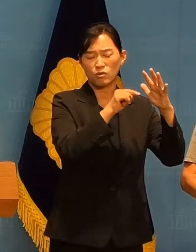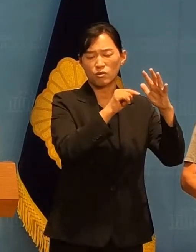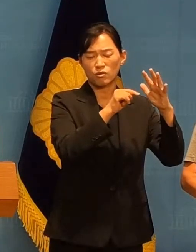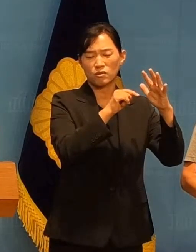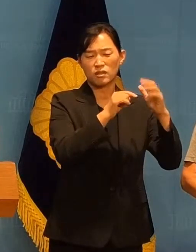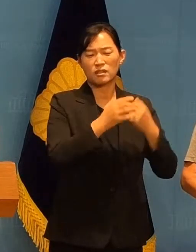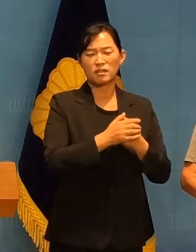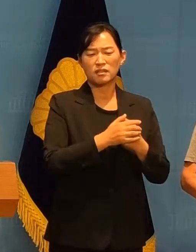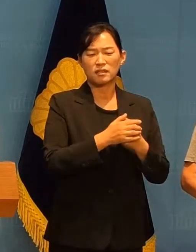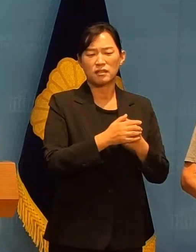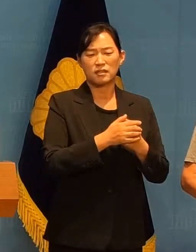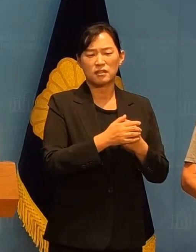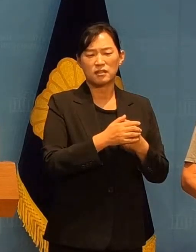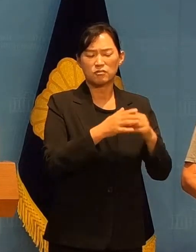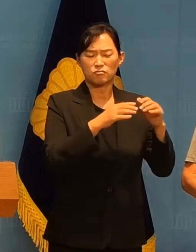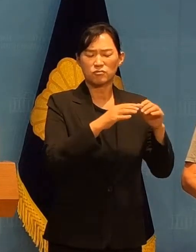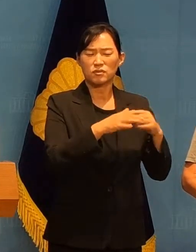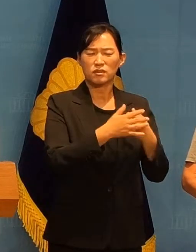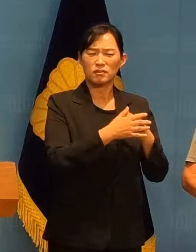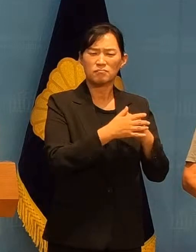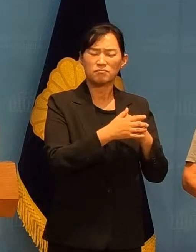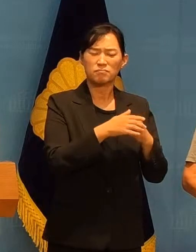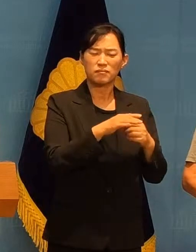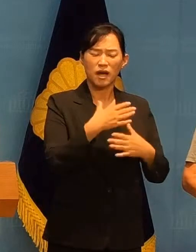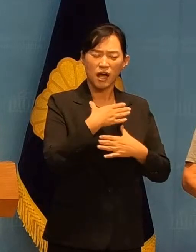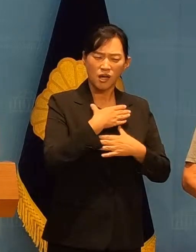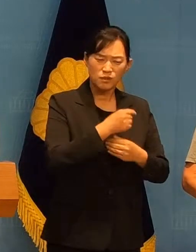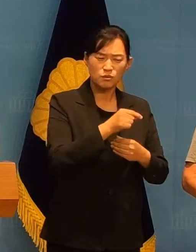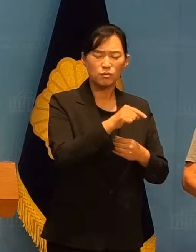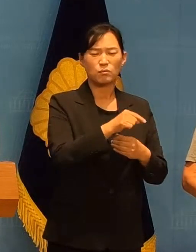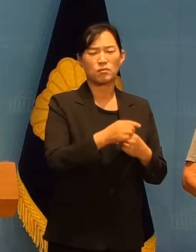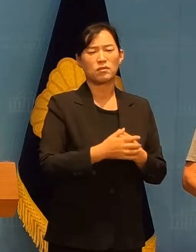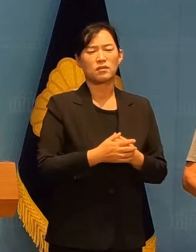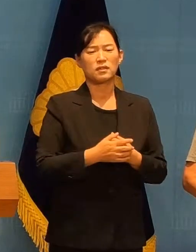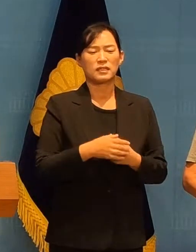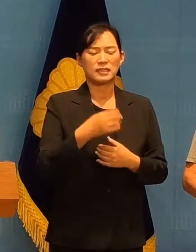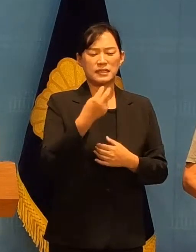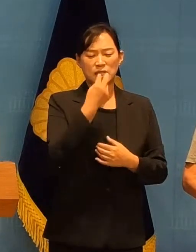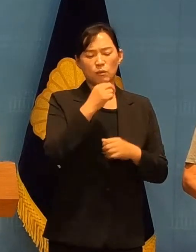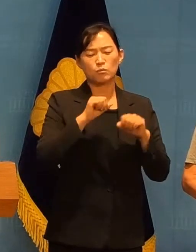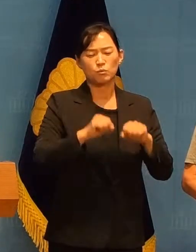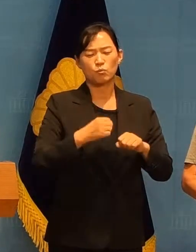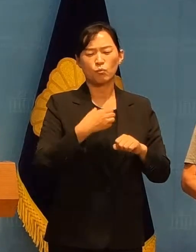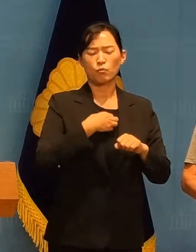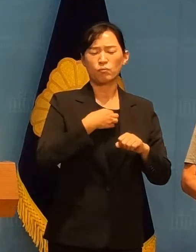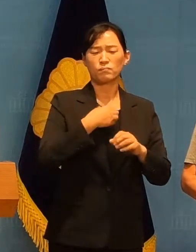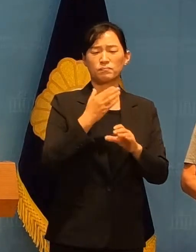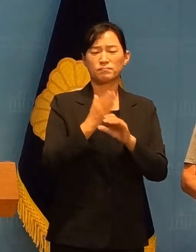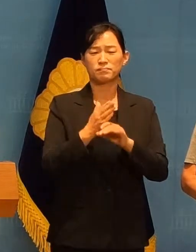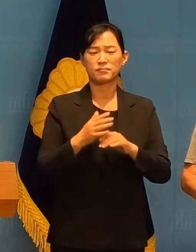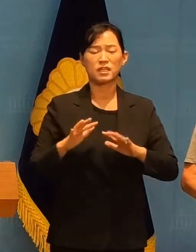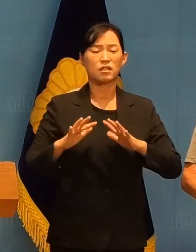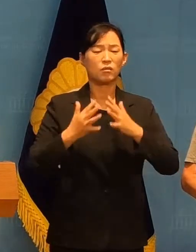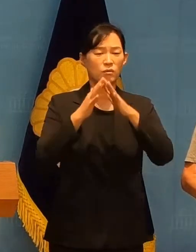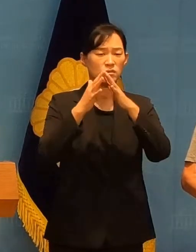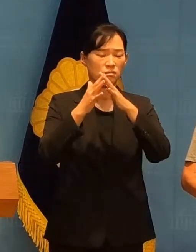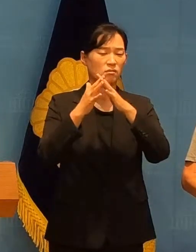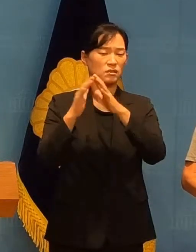착취 속에서 안전과 생존이 위협받고 있습니다. 건설